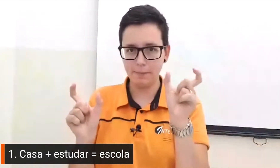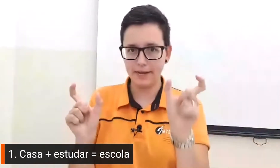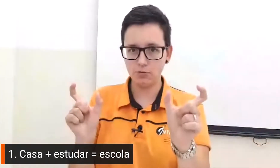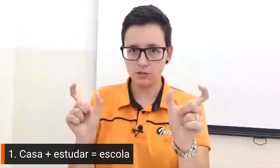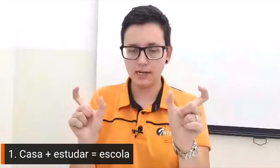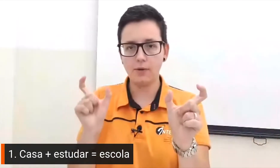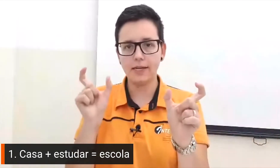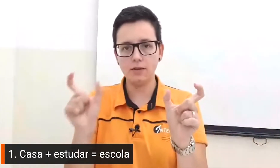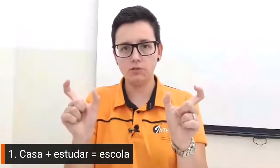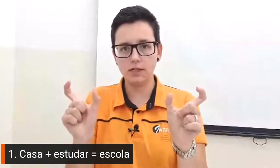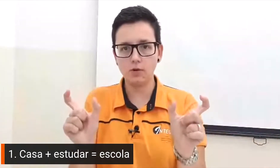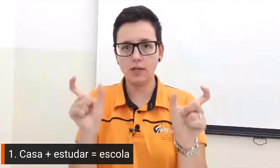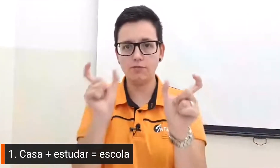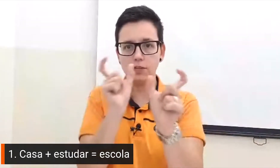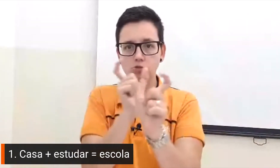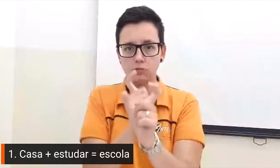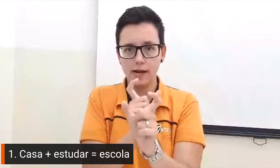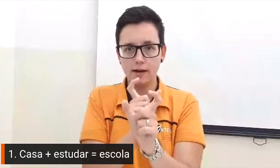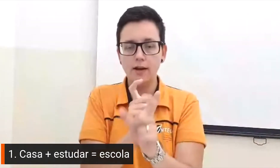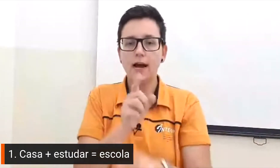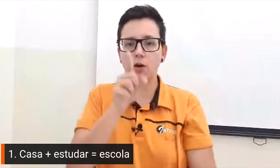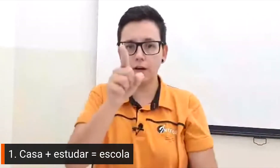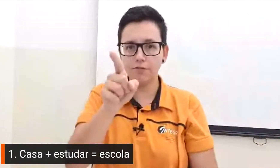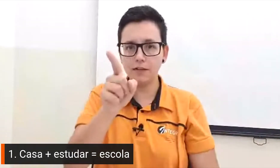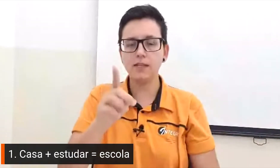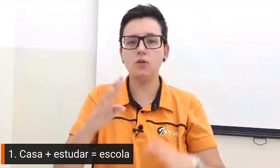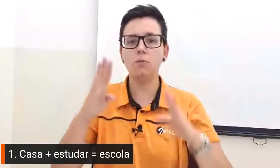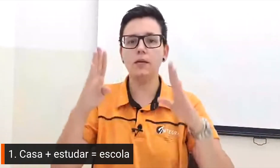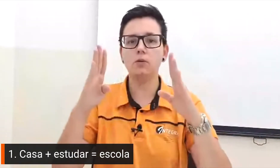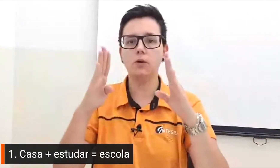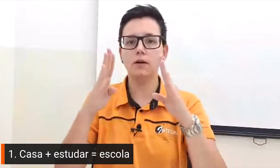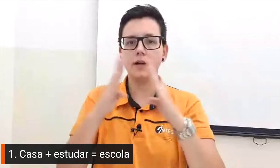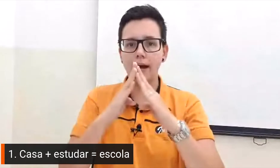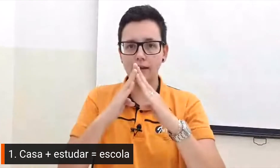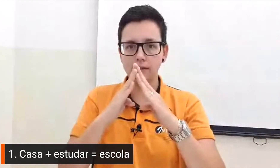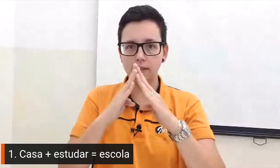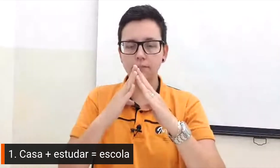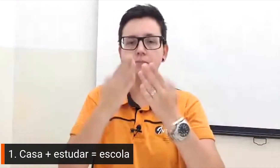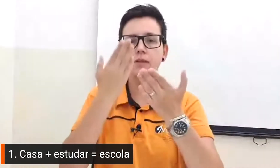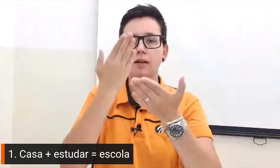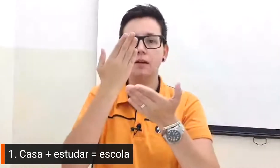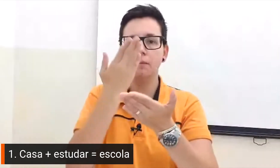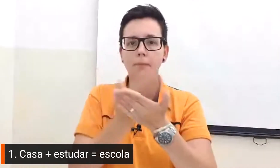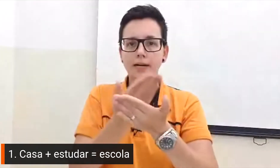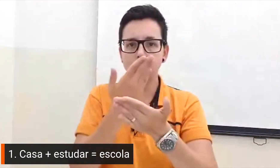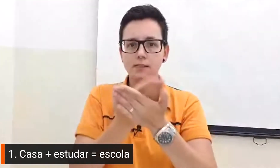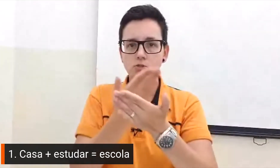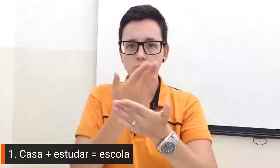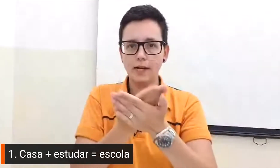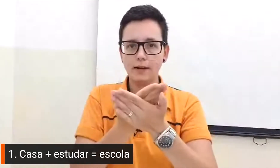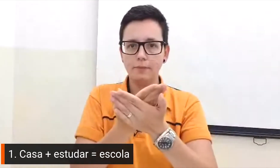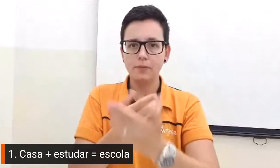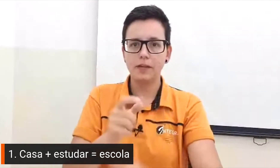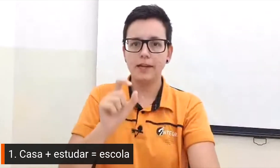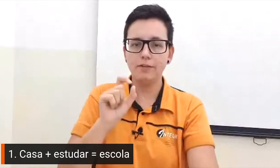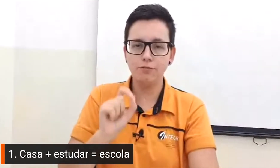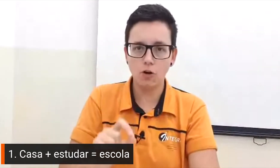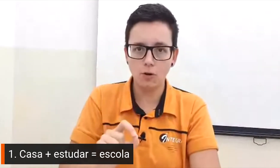pegar um sinal aqui e vai juntar. Agora faz aí comigo. Casa mais estudar. Ele forma